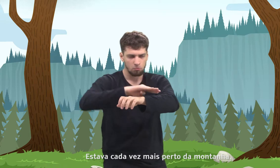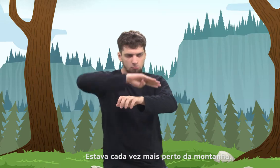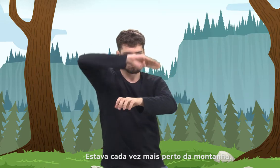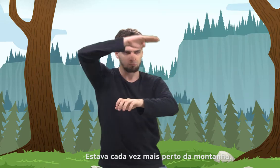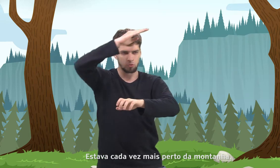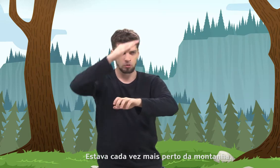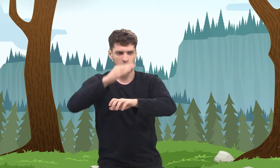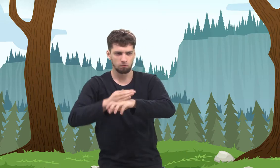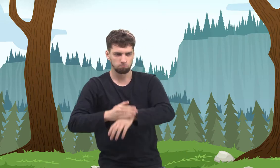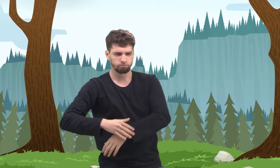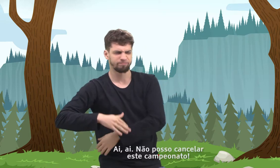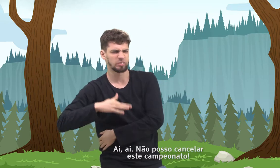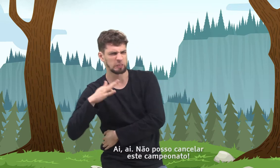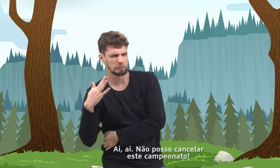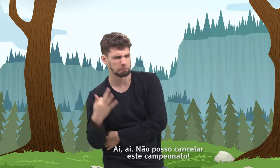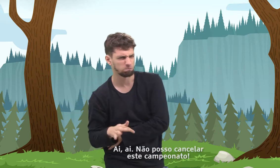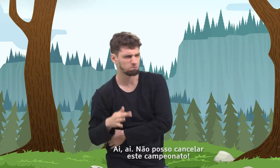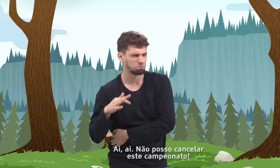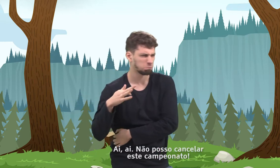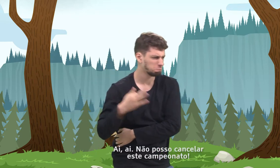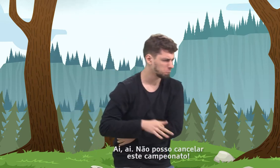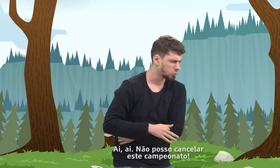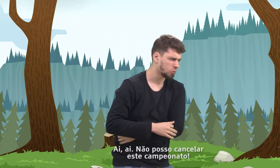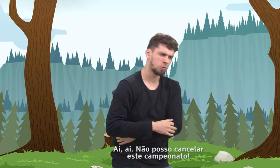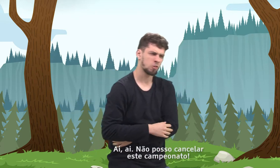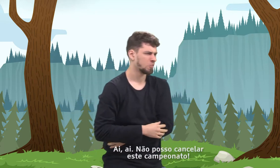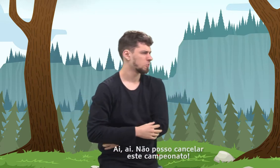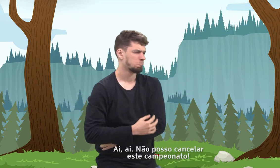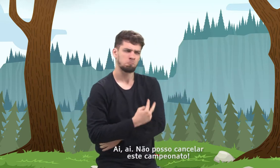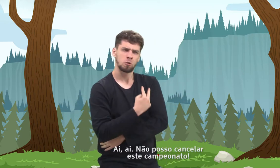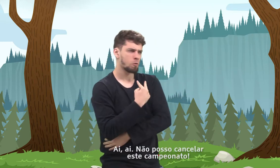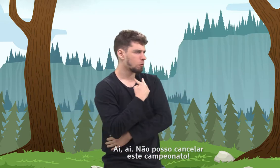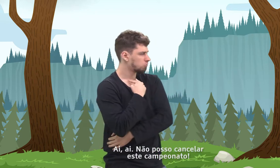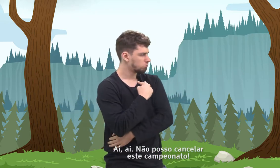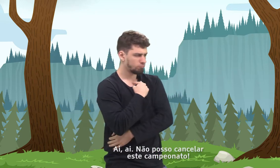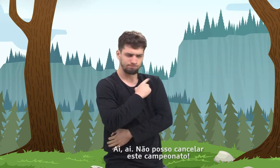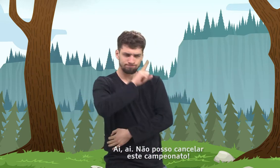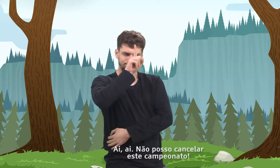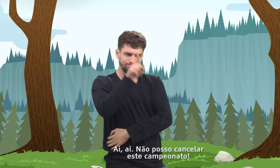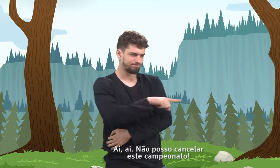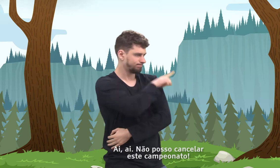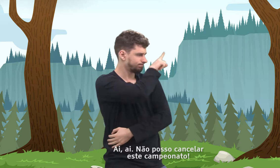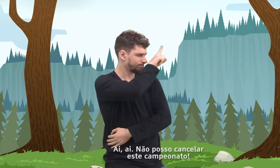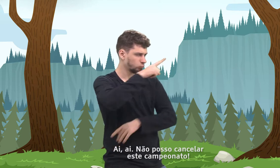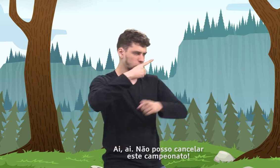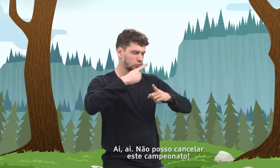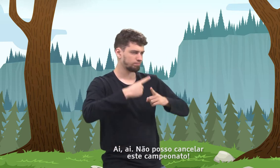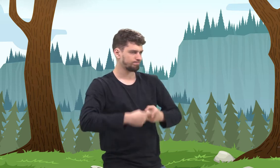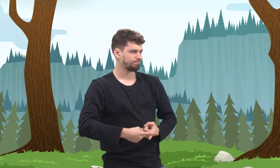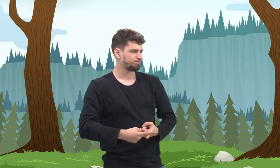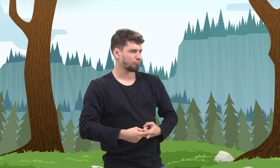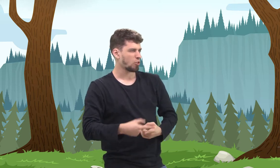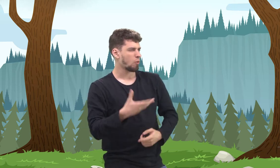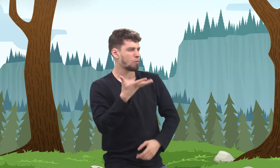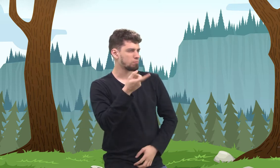montanha ah ah ah ah não posso cancelar este campeonato é